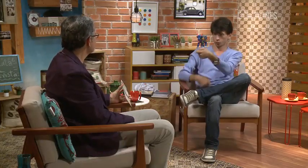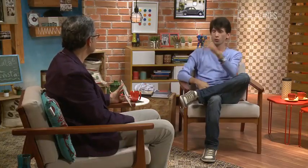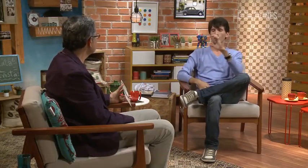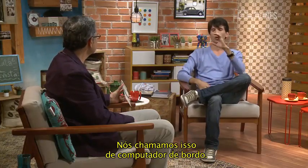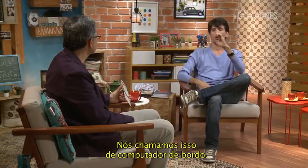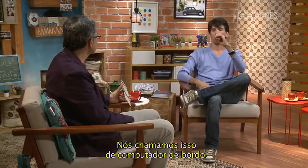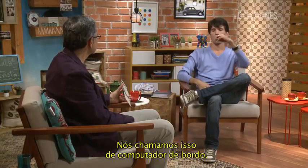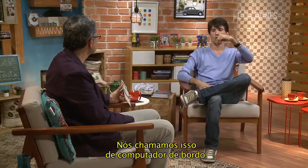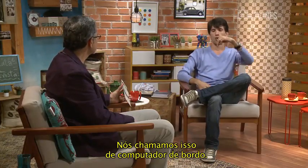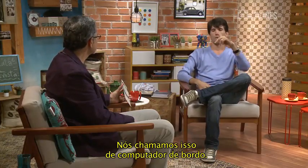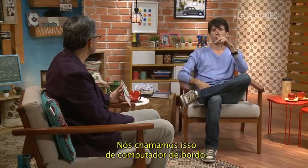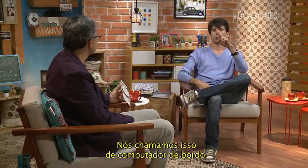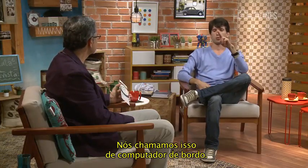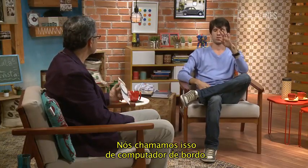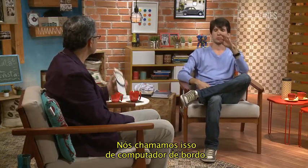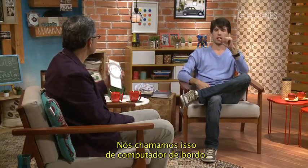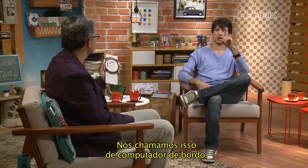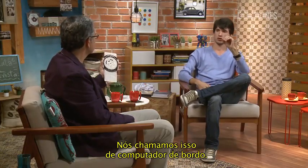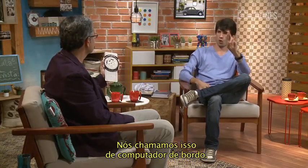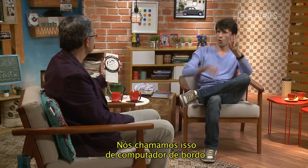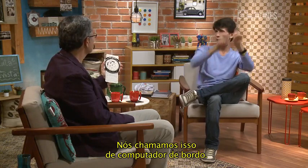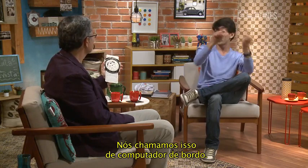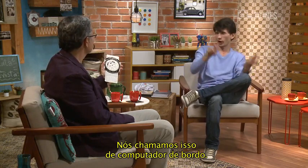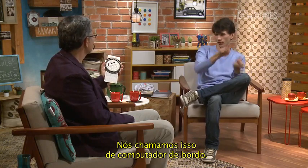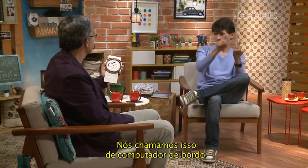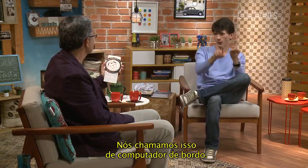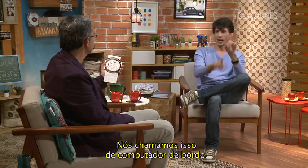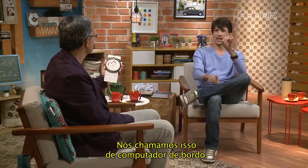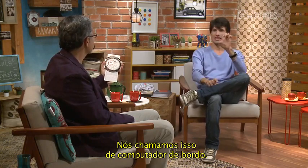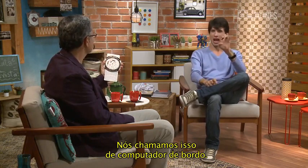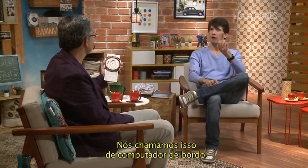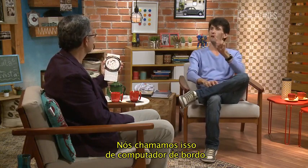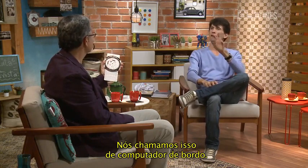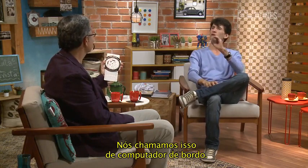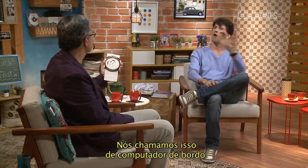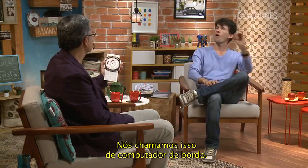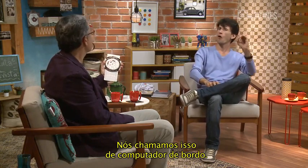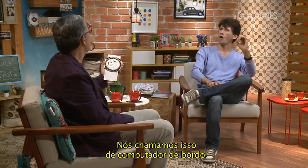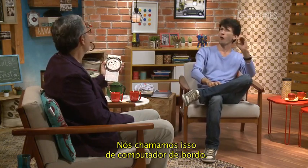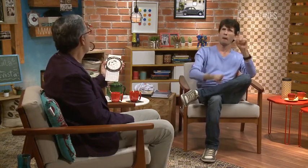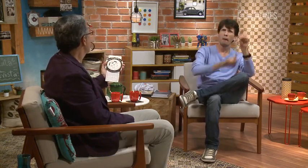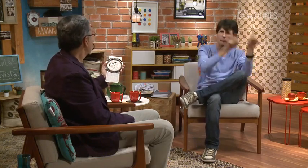e nós chamamos isso de o computador de bordo